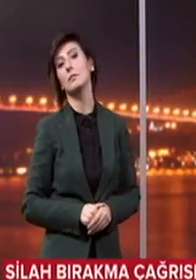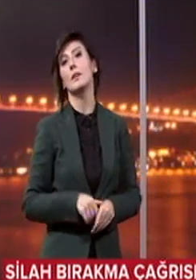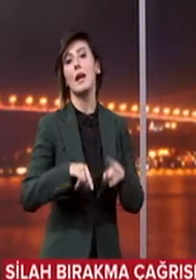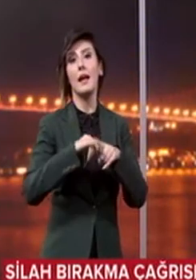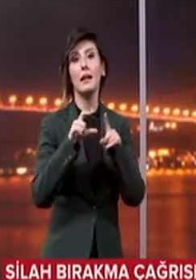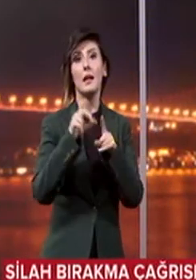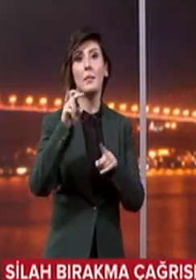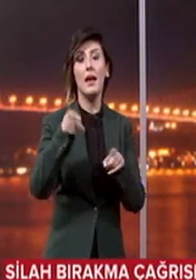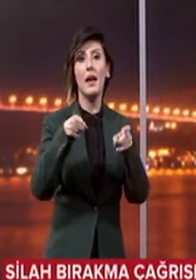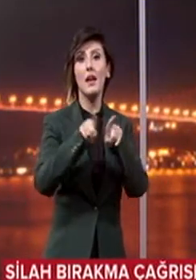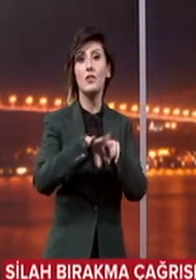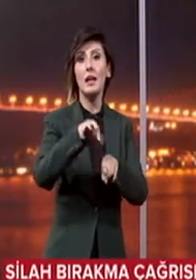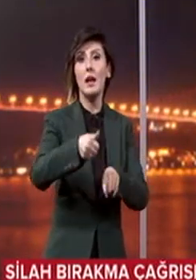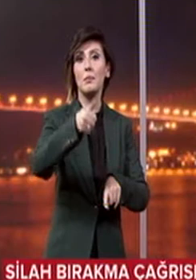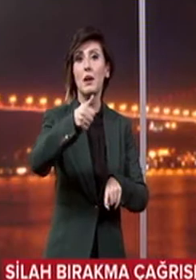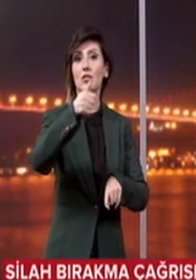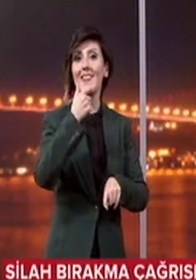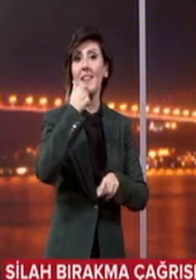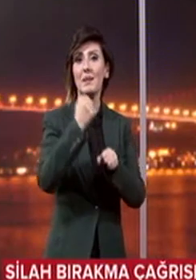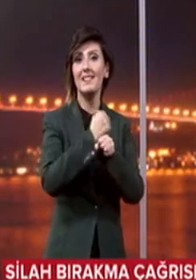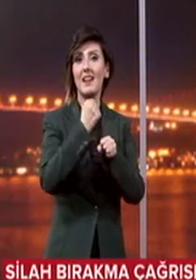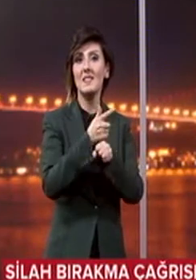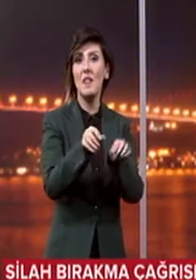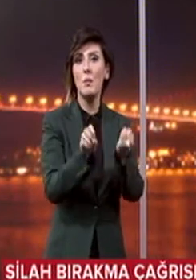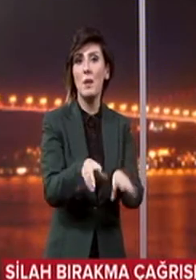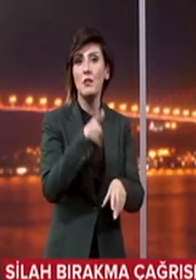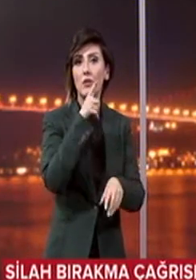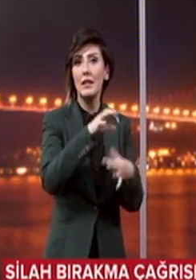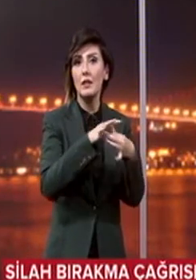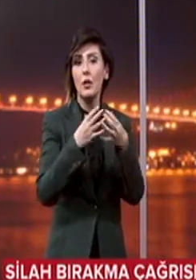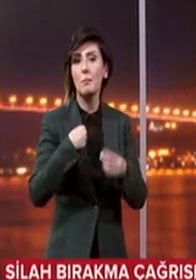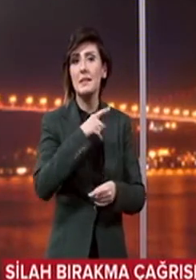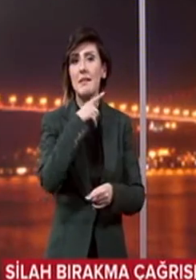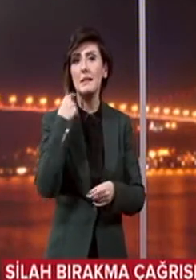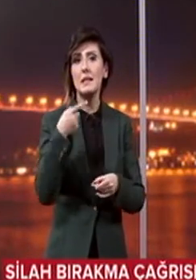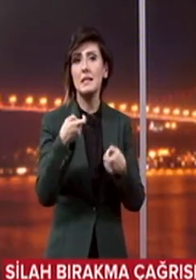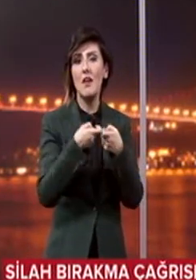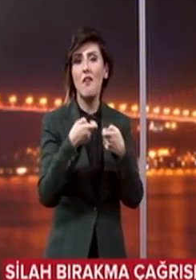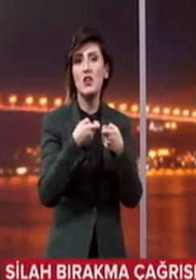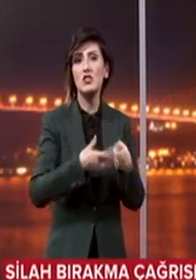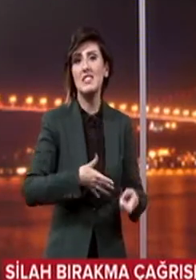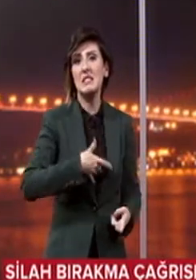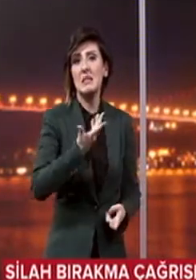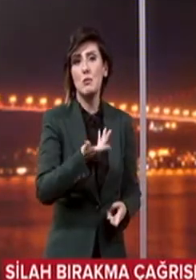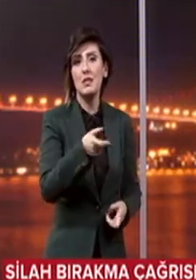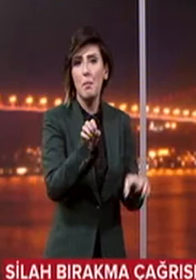HDP eş genel başkanı Selahattin Demirtaş, silah bırakma çağrısı ile ilgili olarak biz asla savaş, çatışma istemiyoruz, silahlar bırakılmalı,